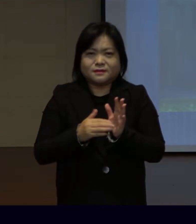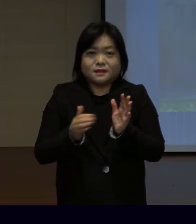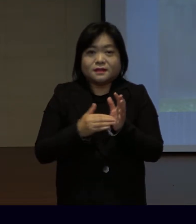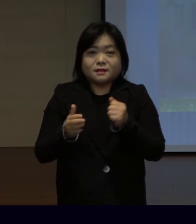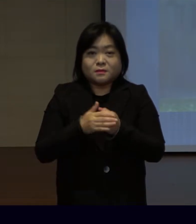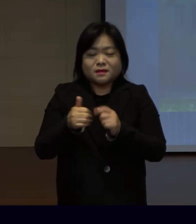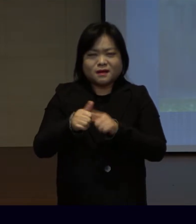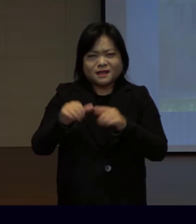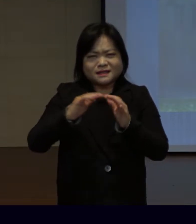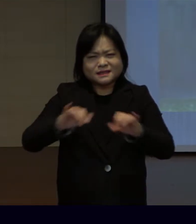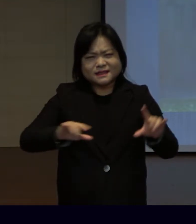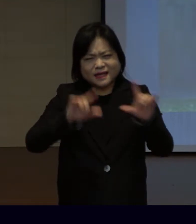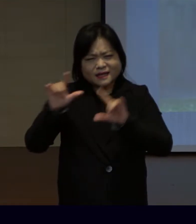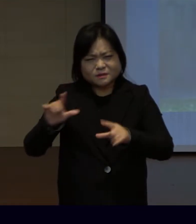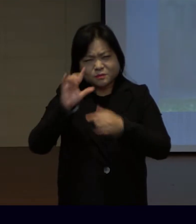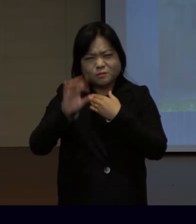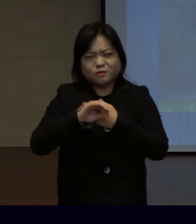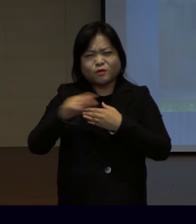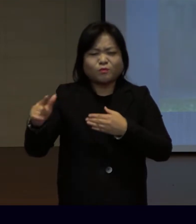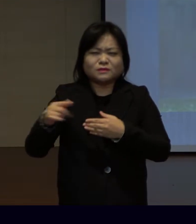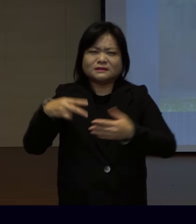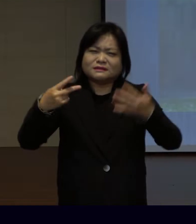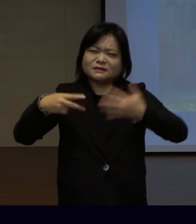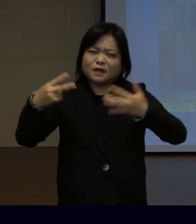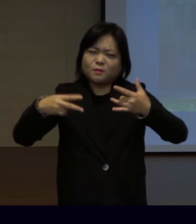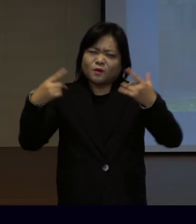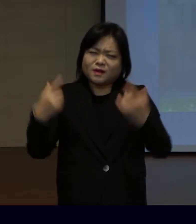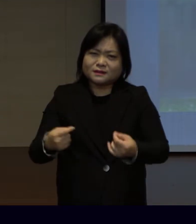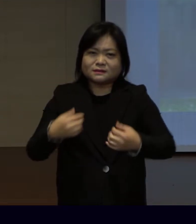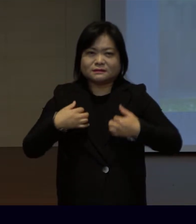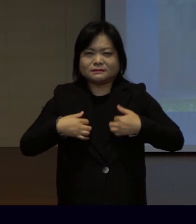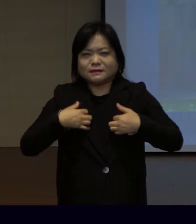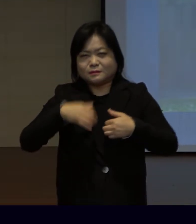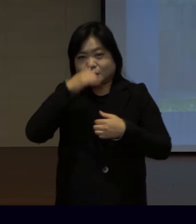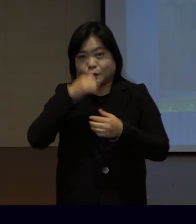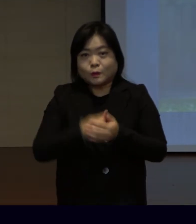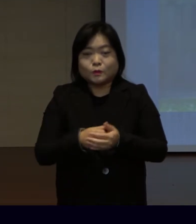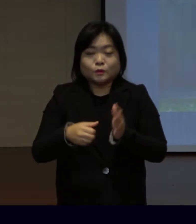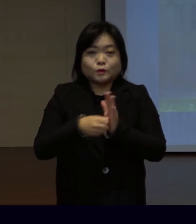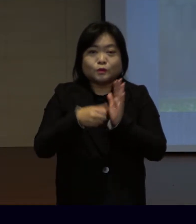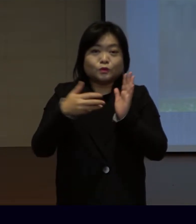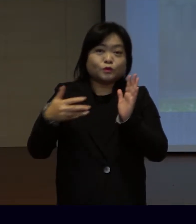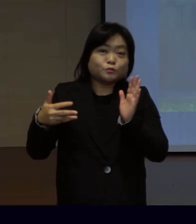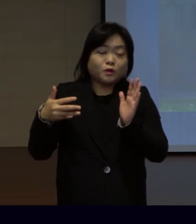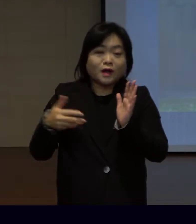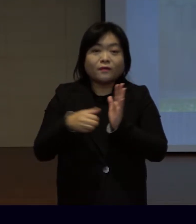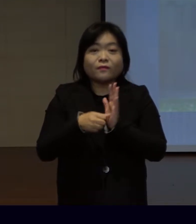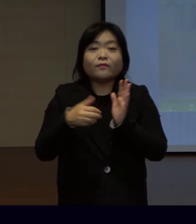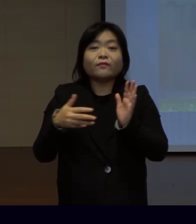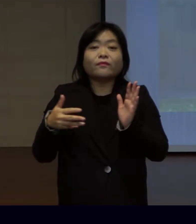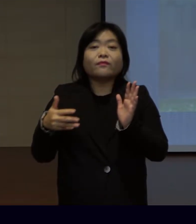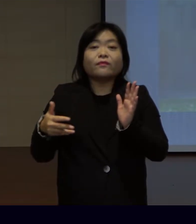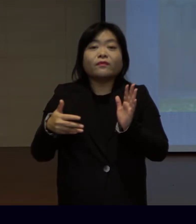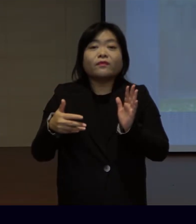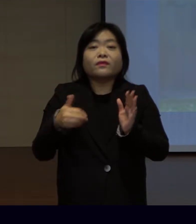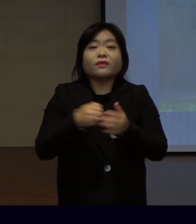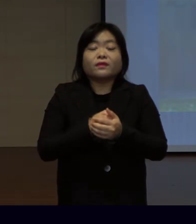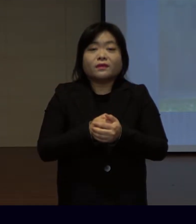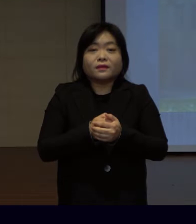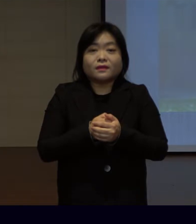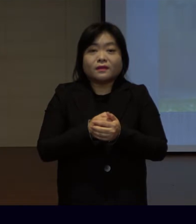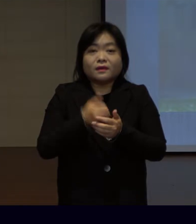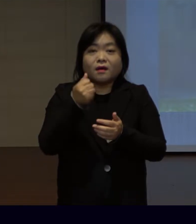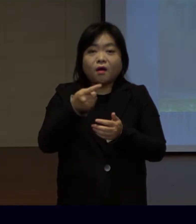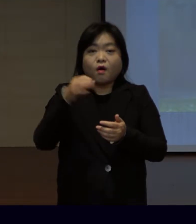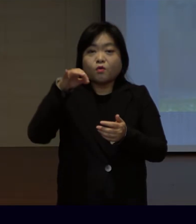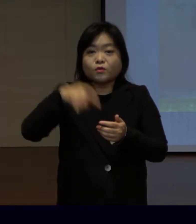사람의 인생 자체가 너무 드라마틱하고 재밌고 그다음에 또 그 유명한 이 사람이 워낙 커피에 대한